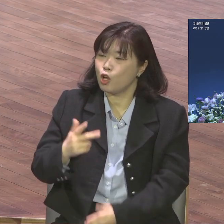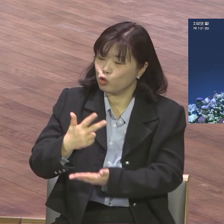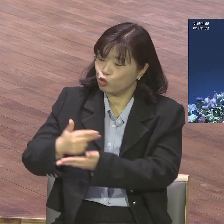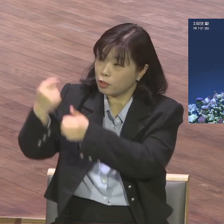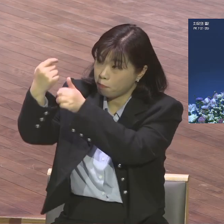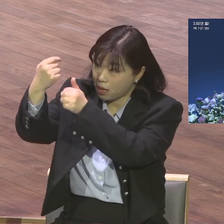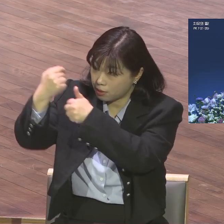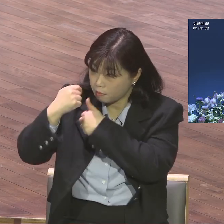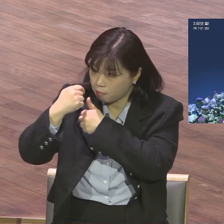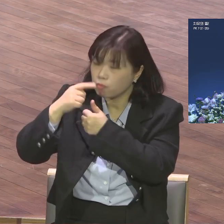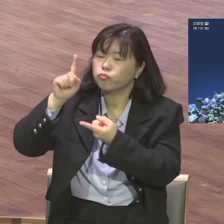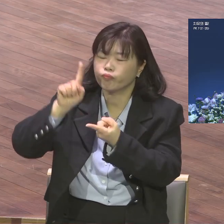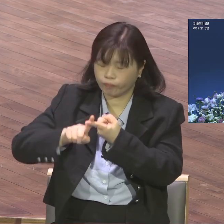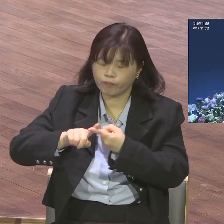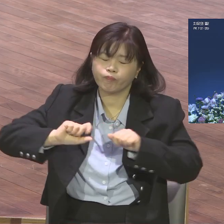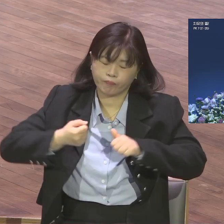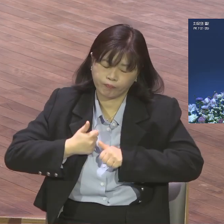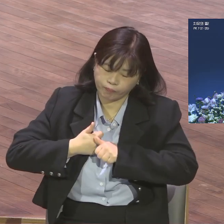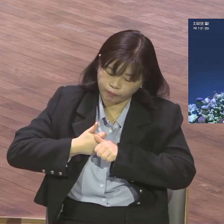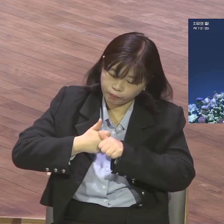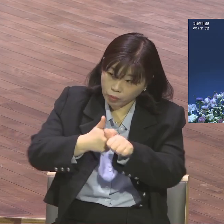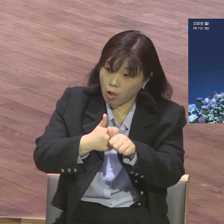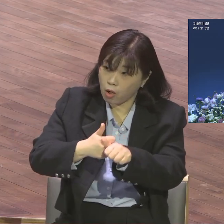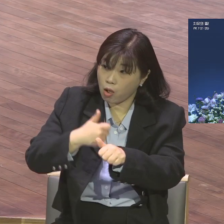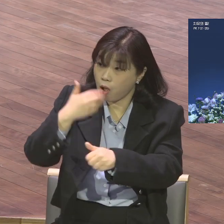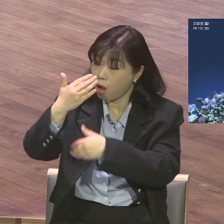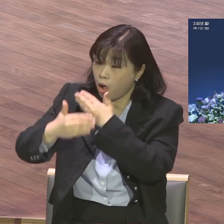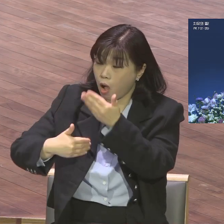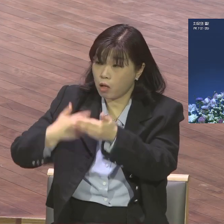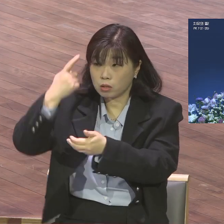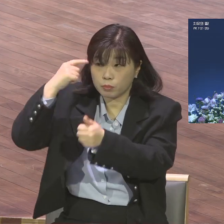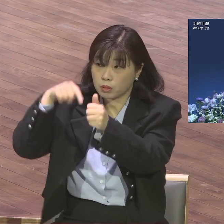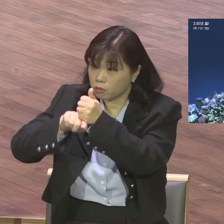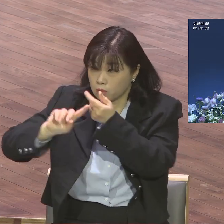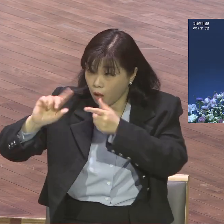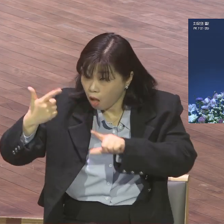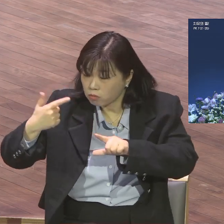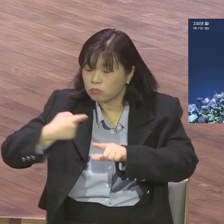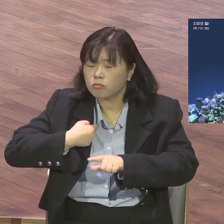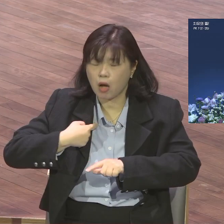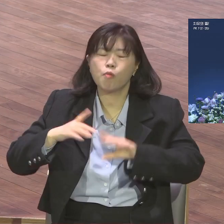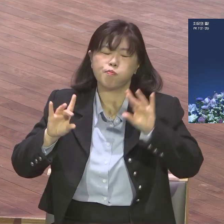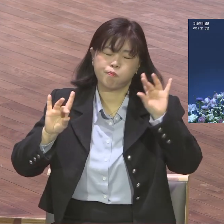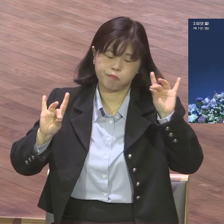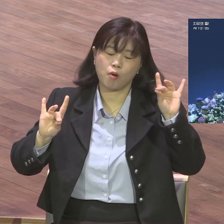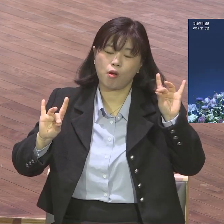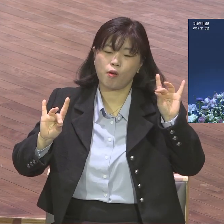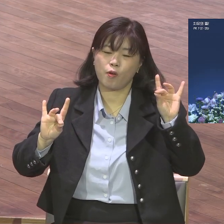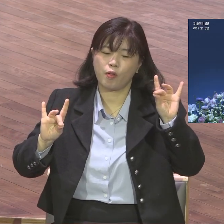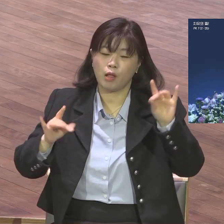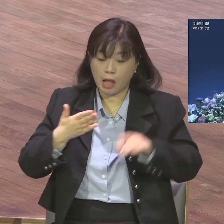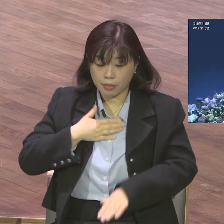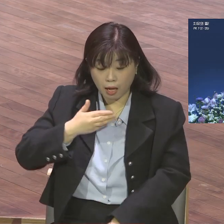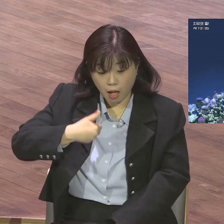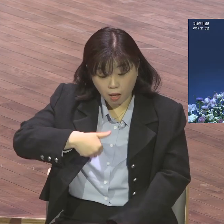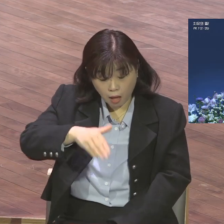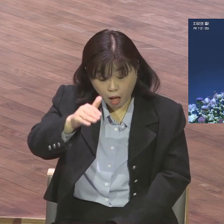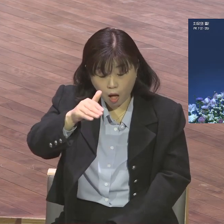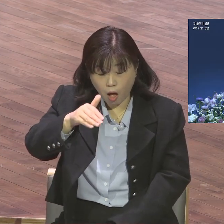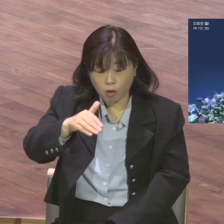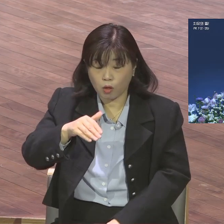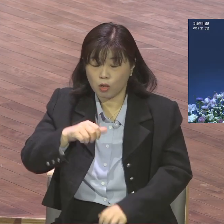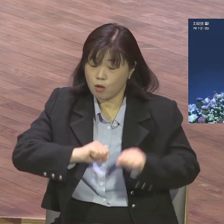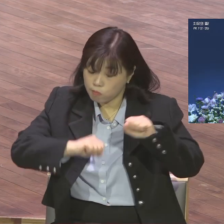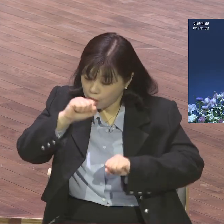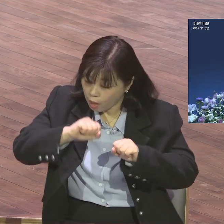나가리다. 주님 뜻이 아니면 내가 멈춰서리다. 나의 가고